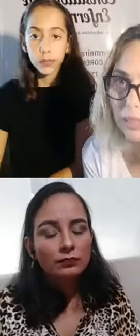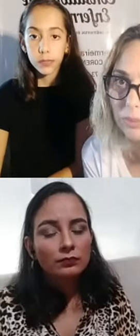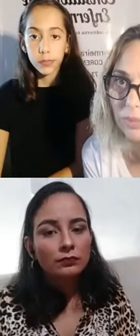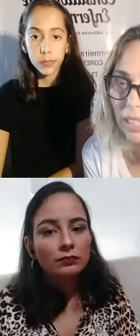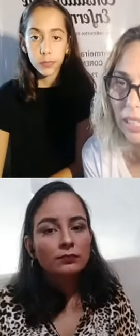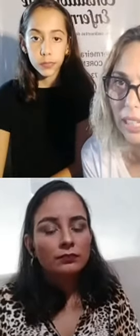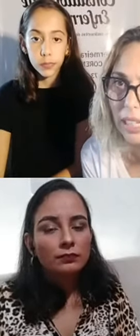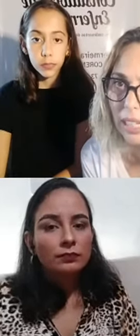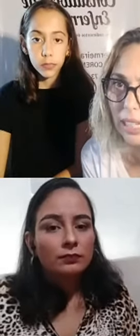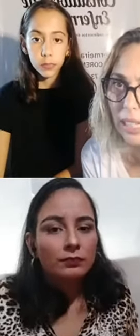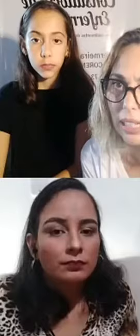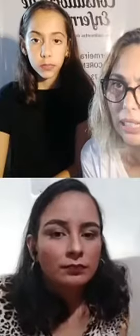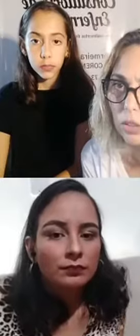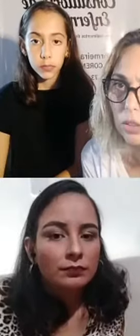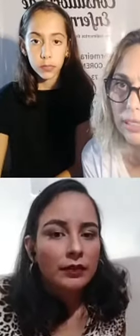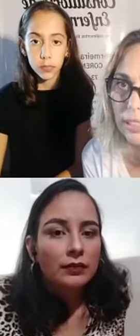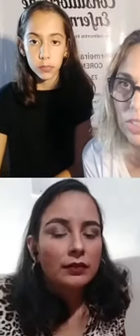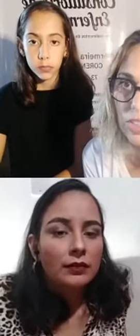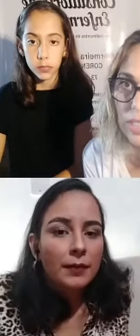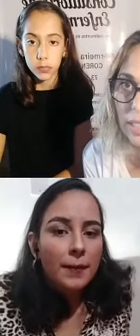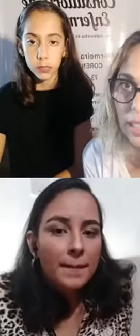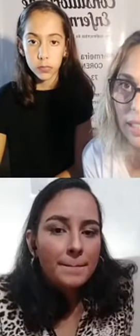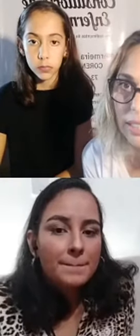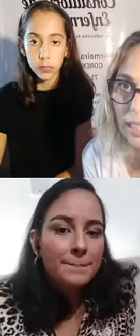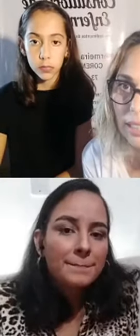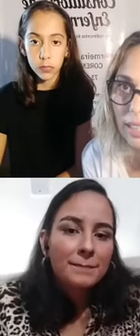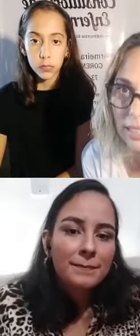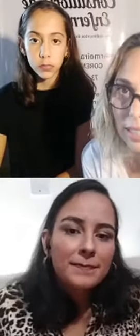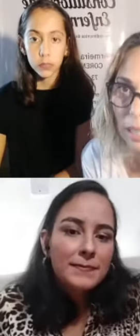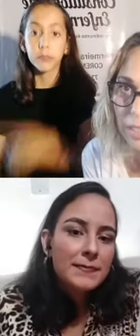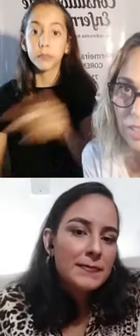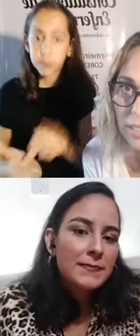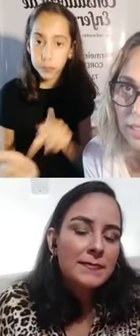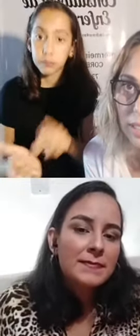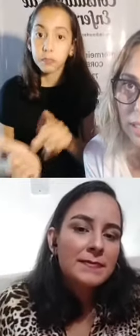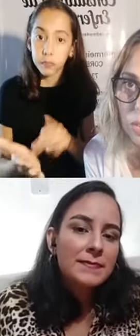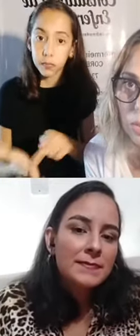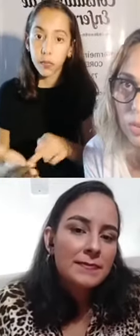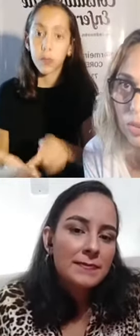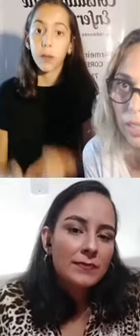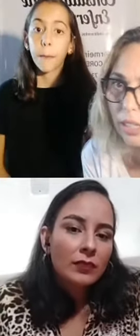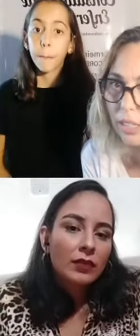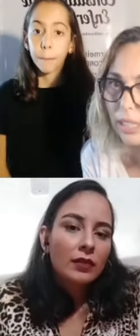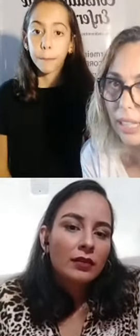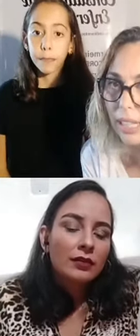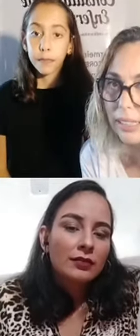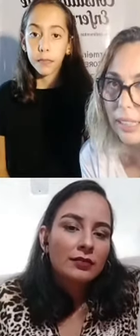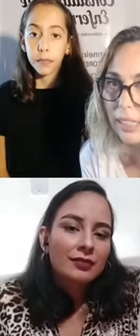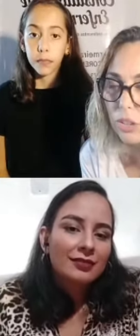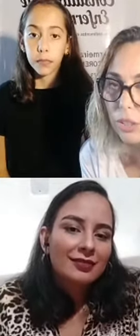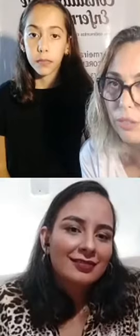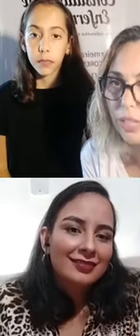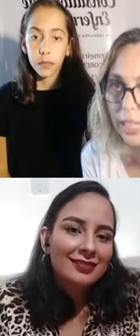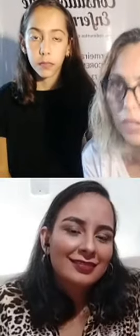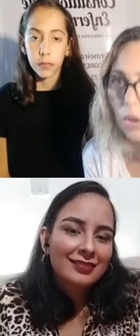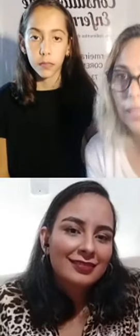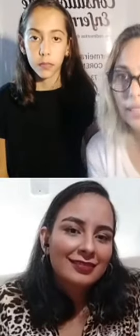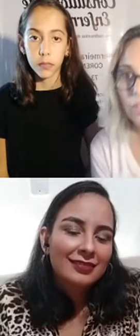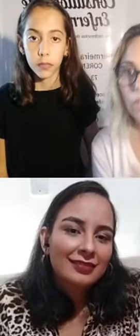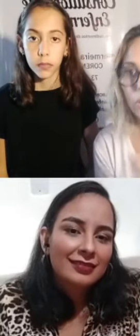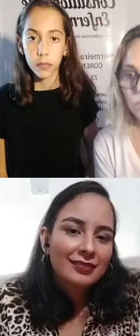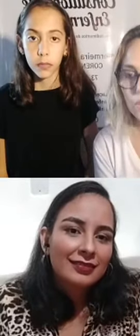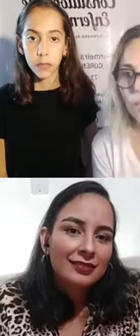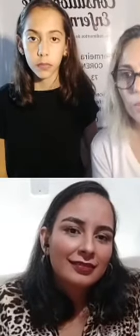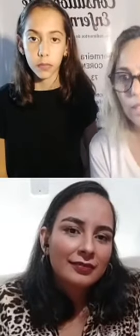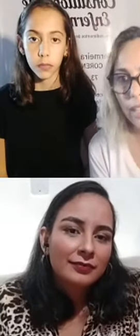realidade. A doutora Cíntia diz aqui, é exatamente assim que estou chegando em casa. Acredito que foi naquele comentário